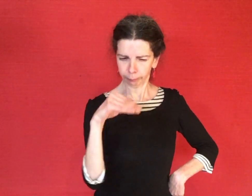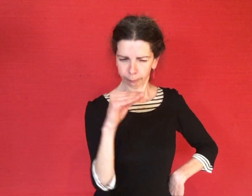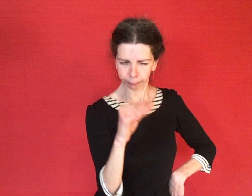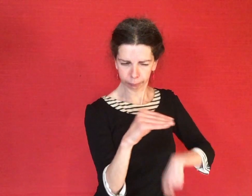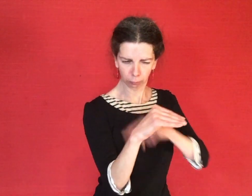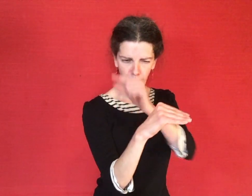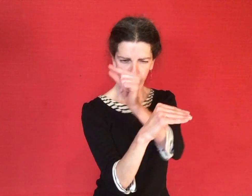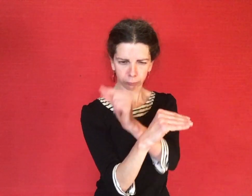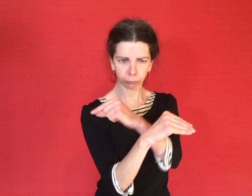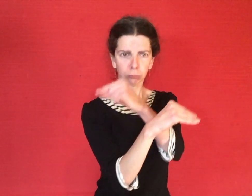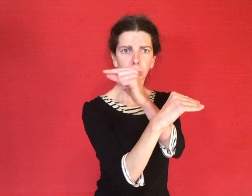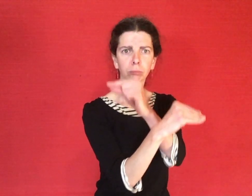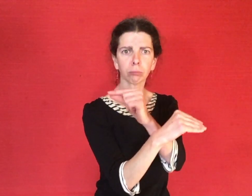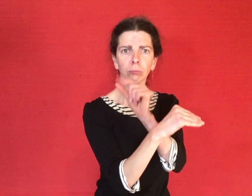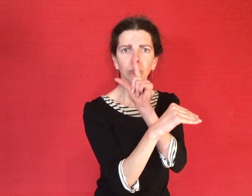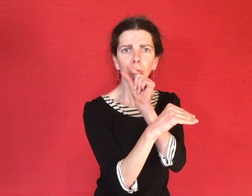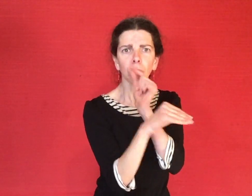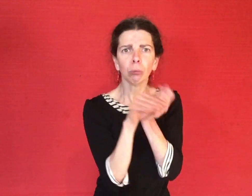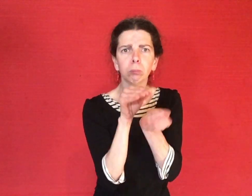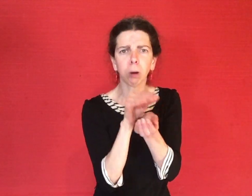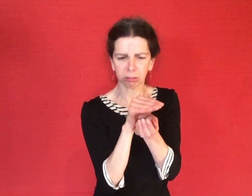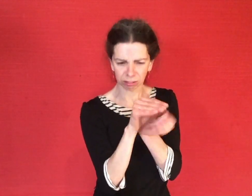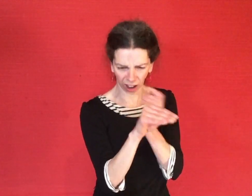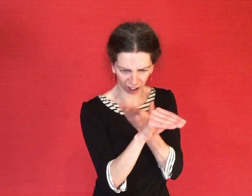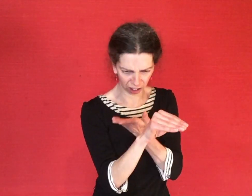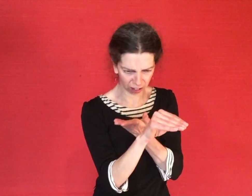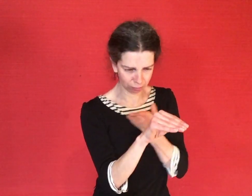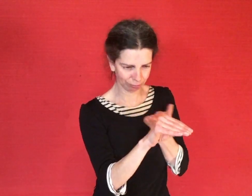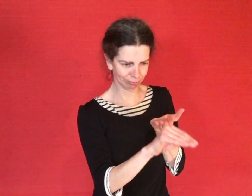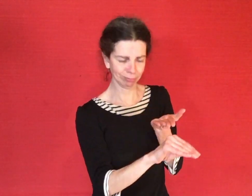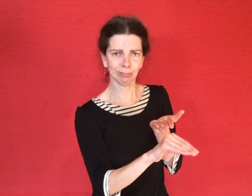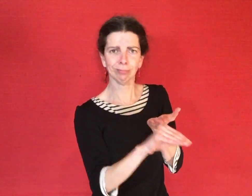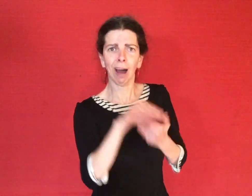qui fait faire du bateau à un Poussin.